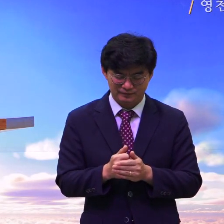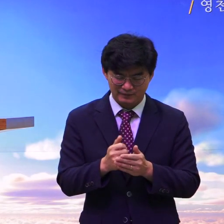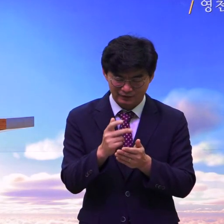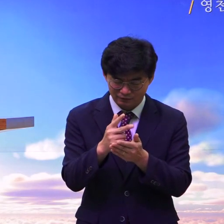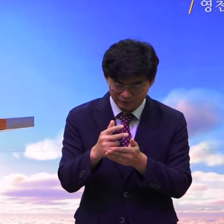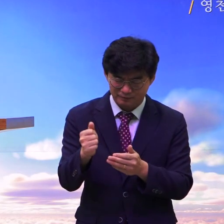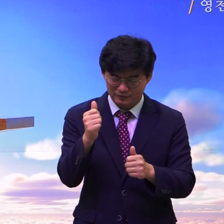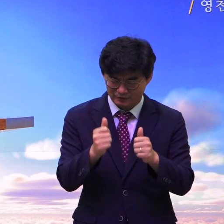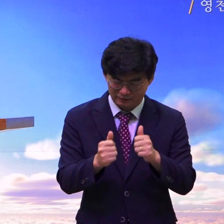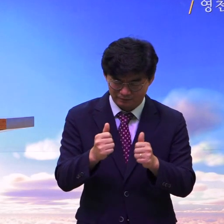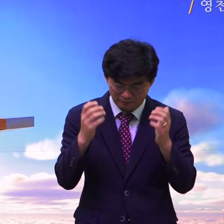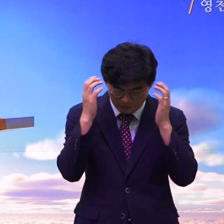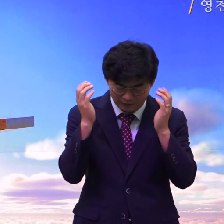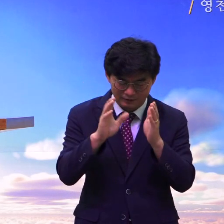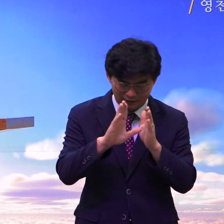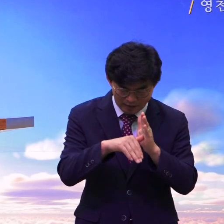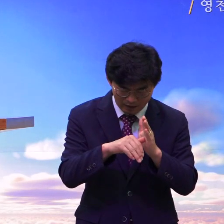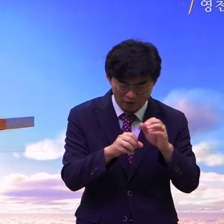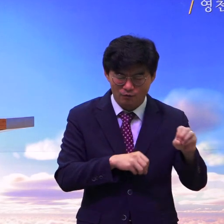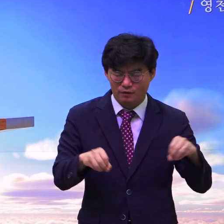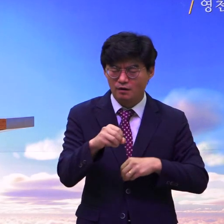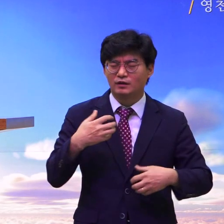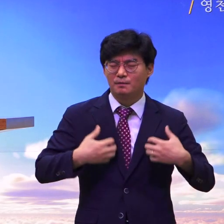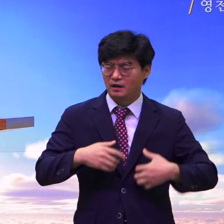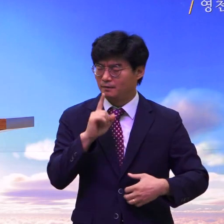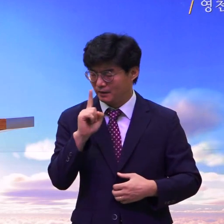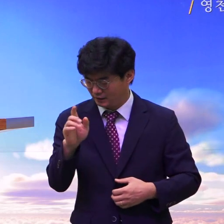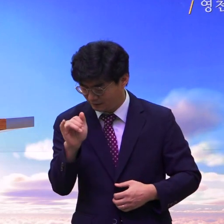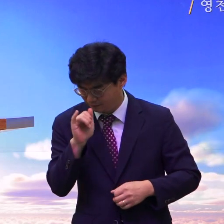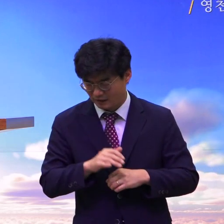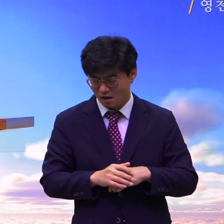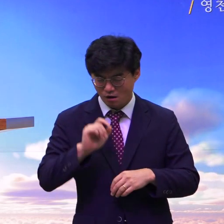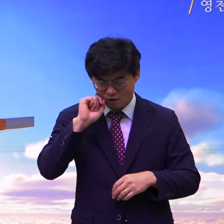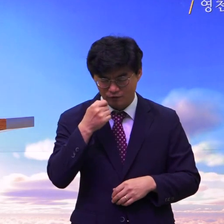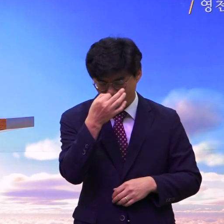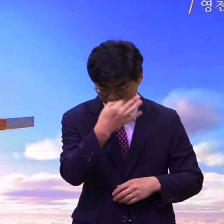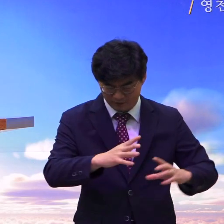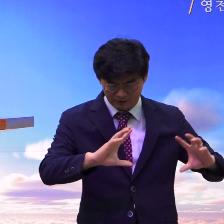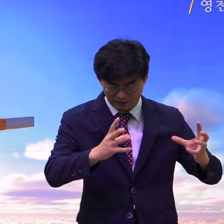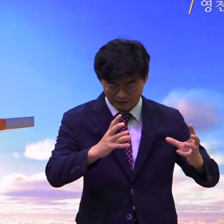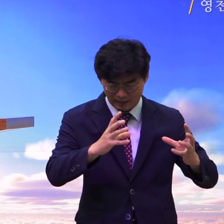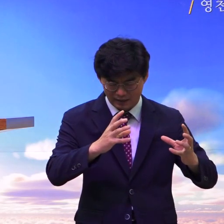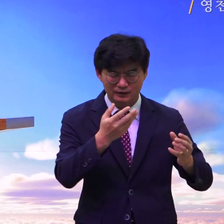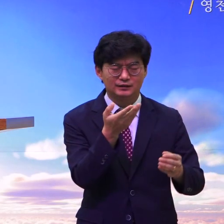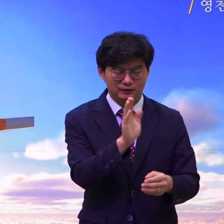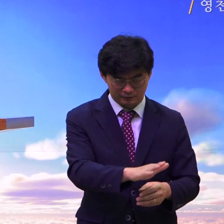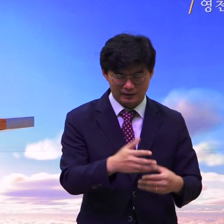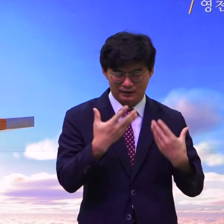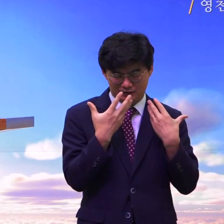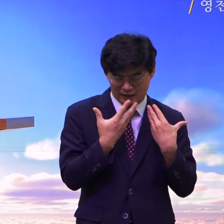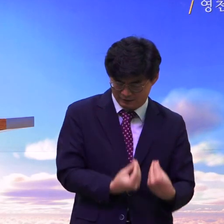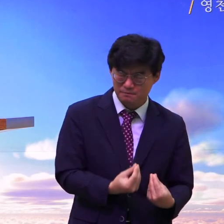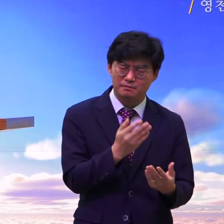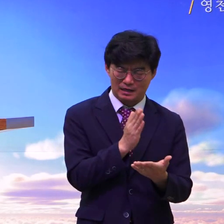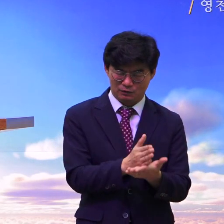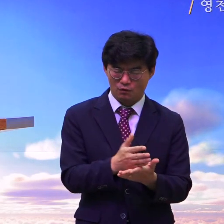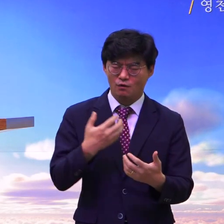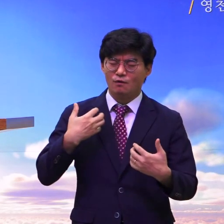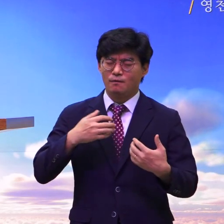말씀하셨습니다. 우리 모든 성도님들 어려운 세상 속에서 낙심하지 않고 기뻐할 수